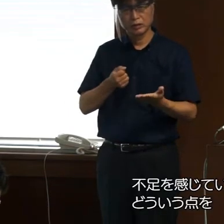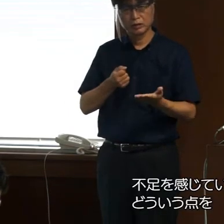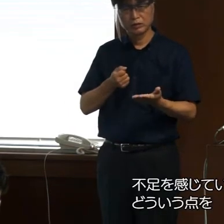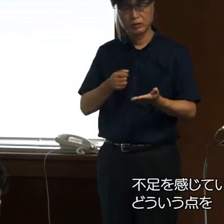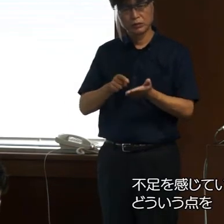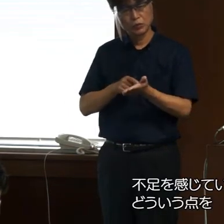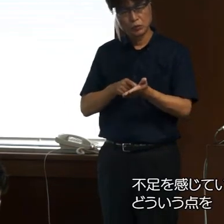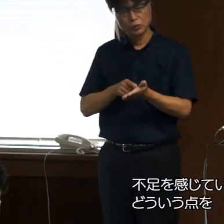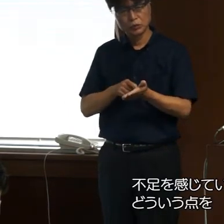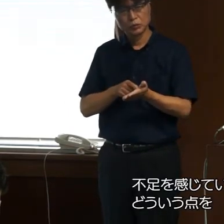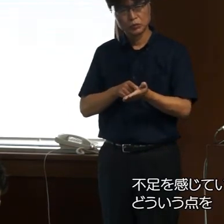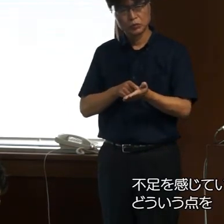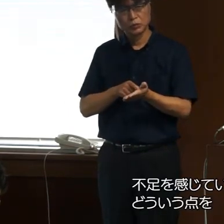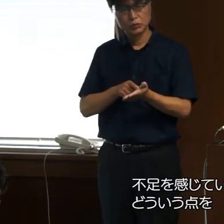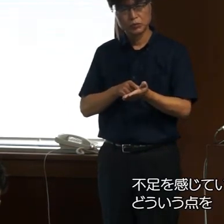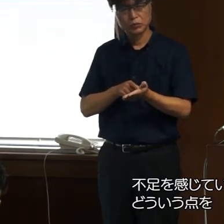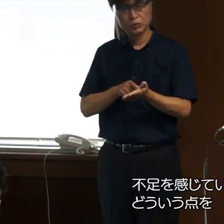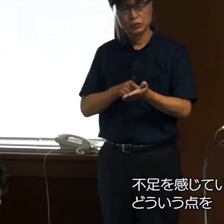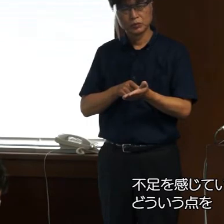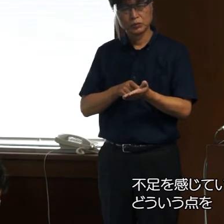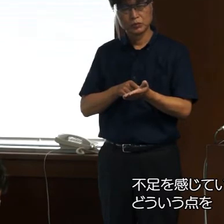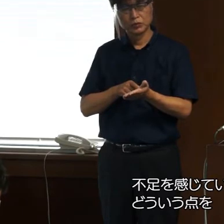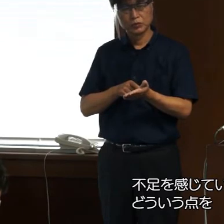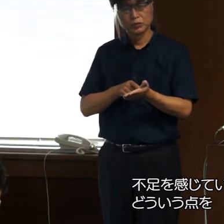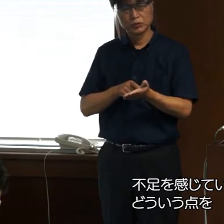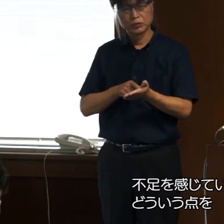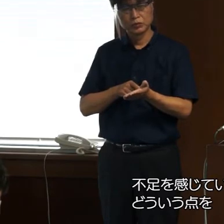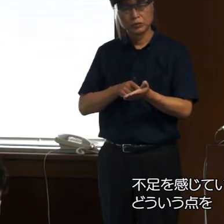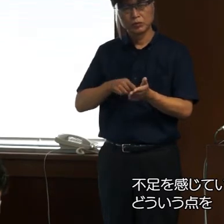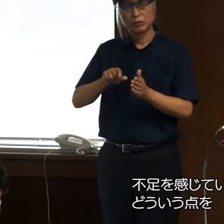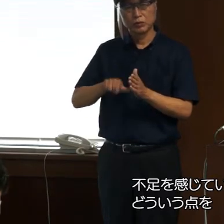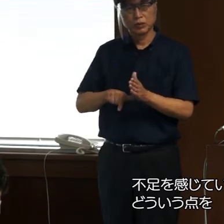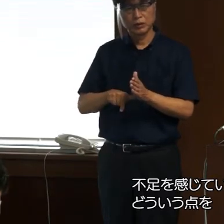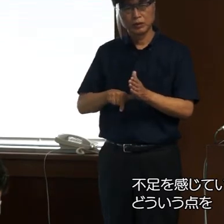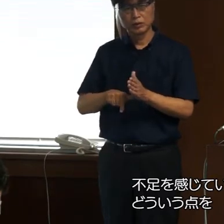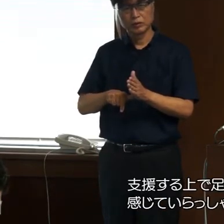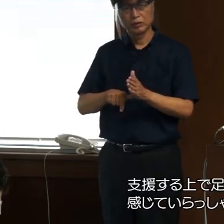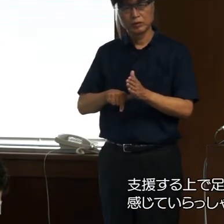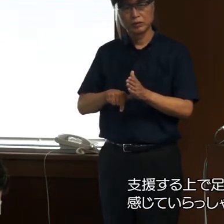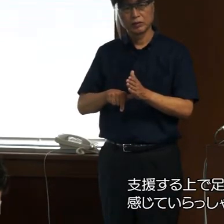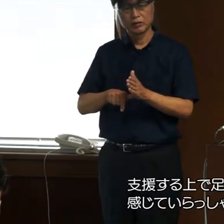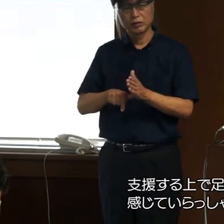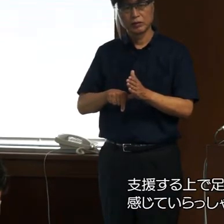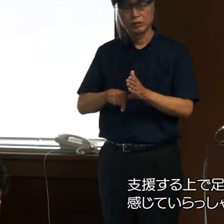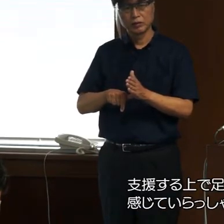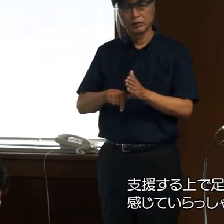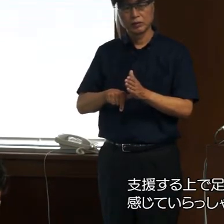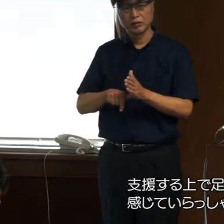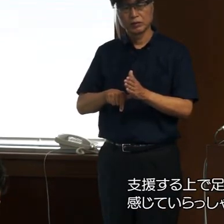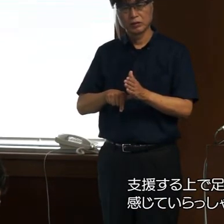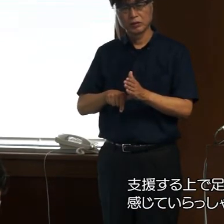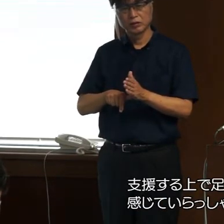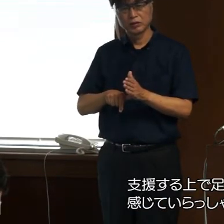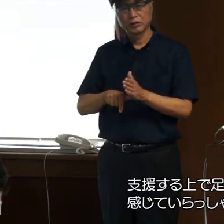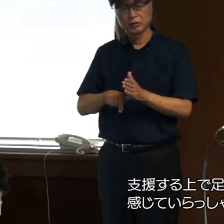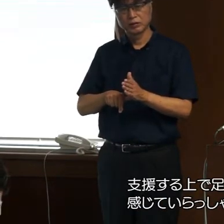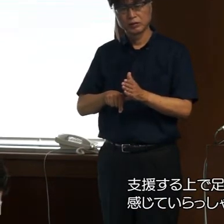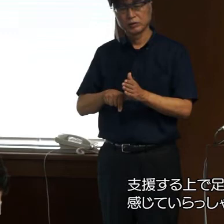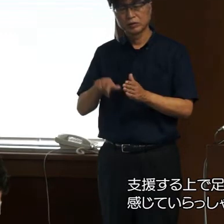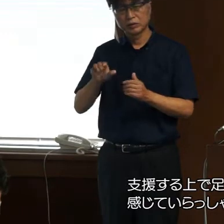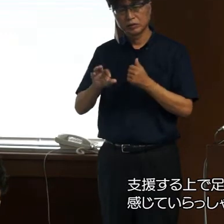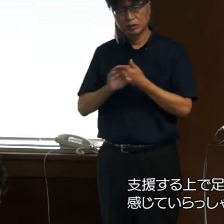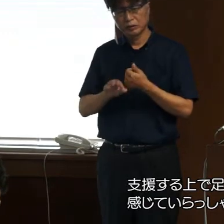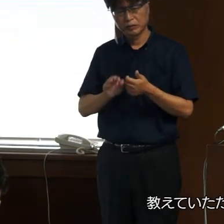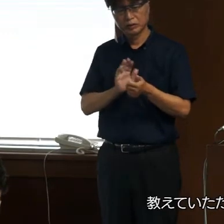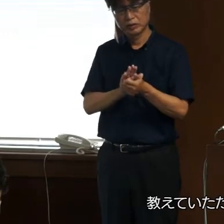足をその感じていらっしゃるのであれば、どういう点をその支援する上で足りないというふうに感じていらっしゃ